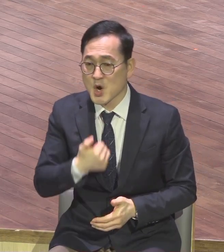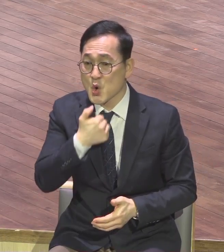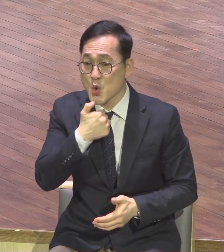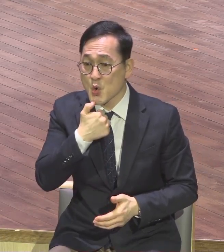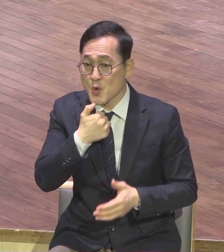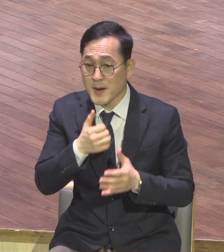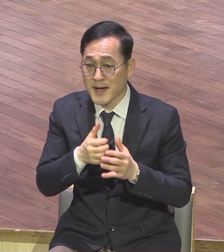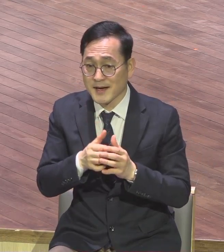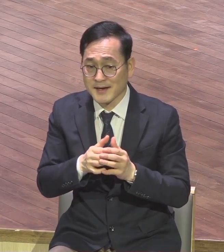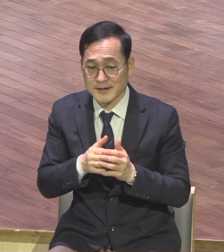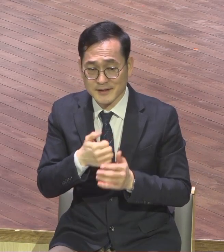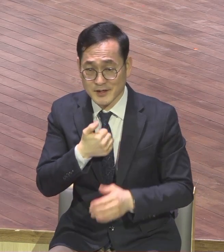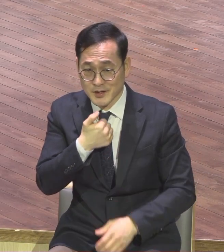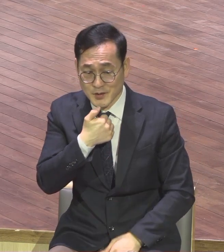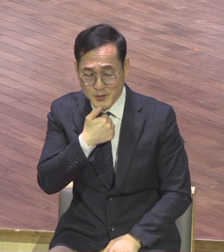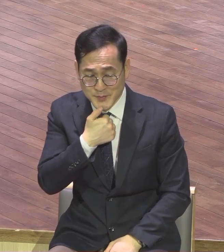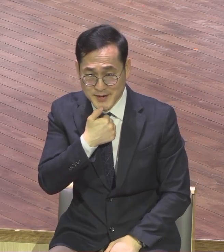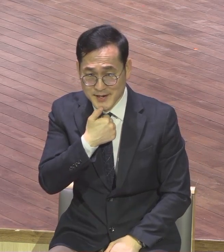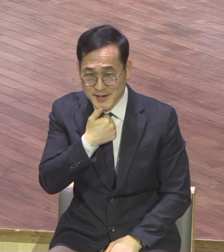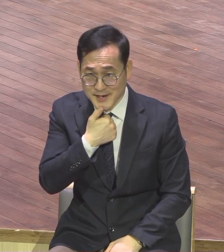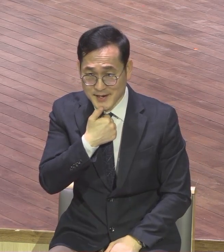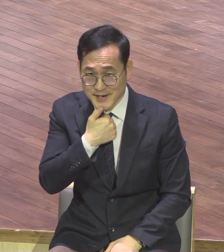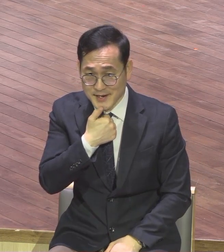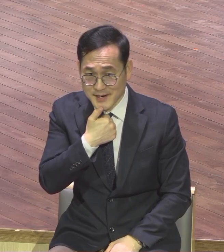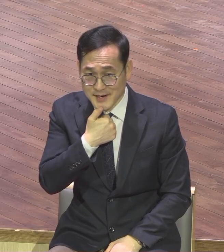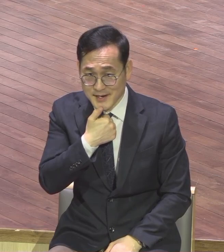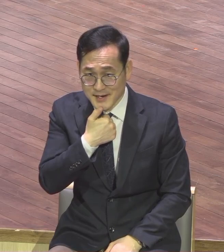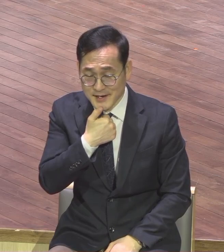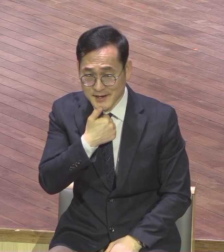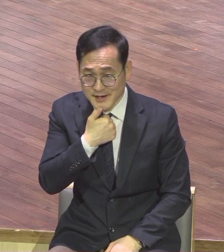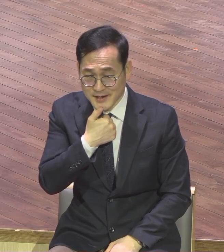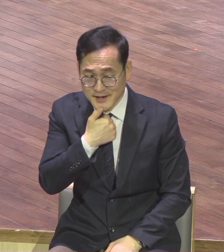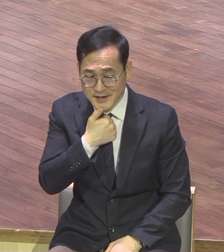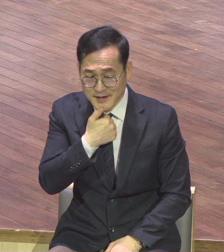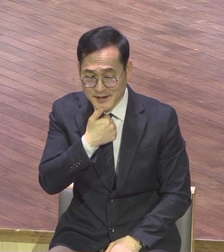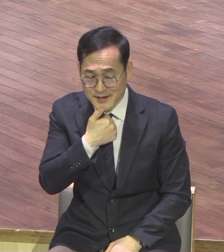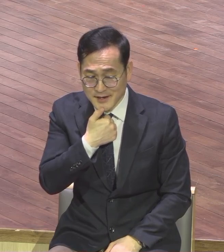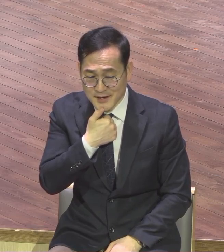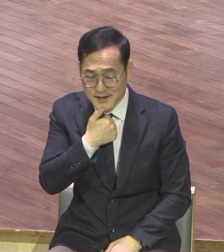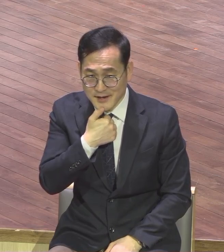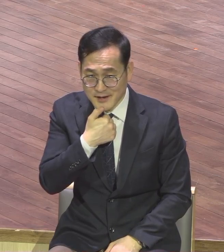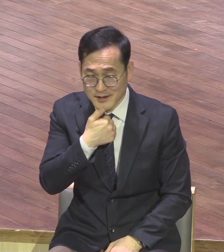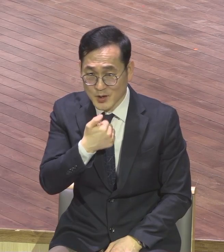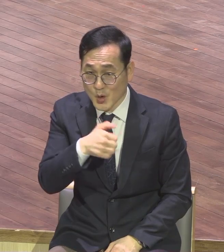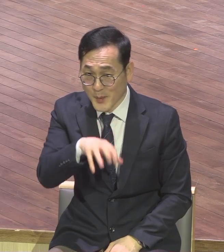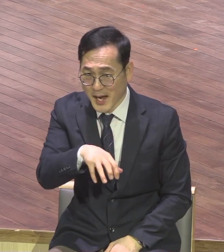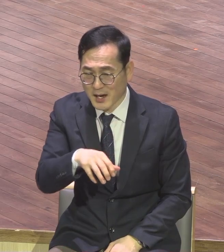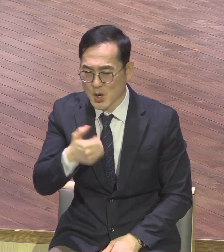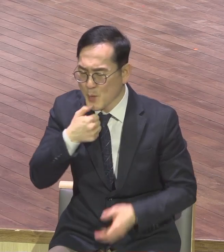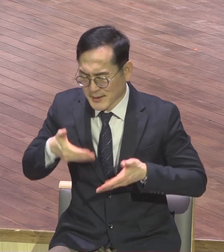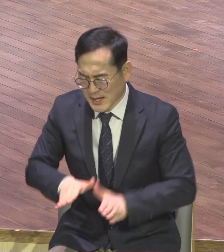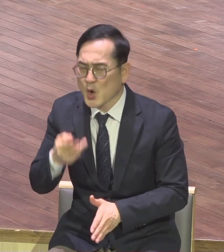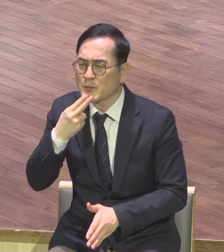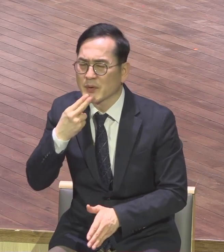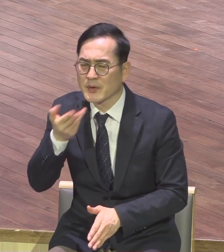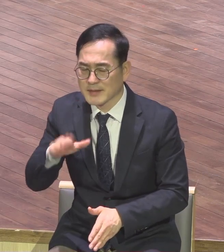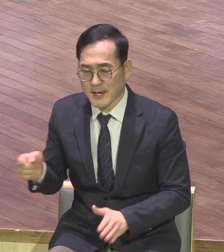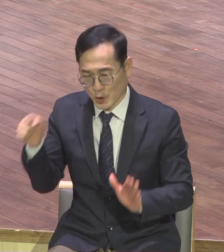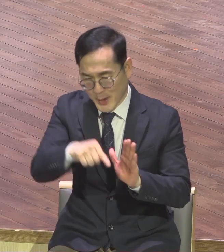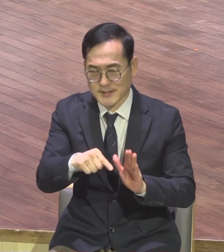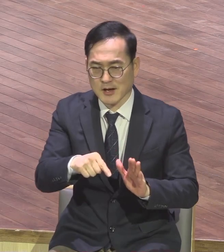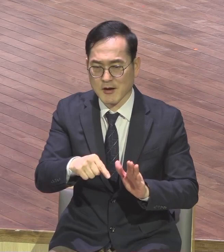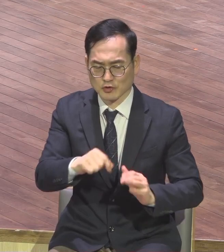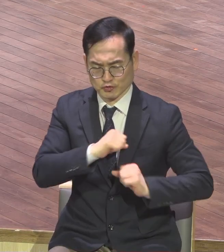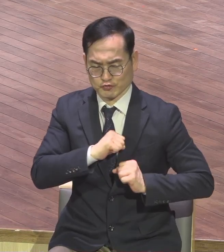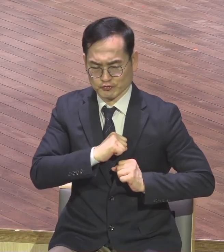태어나지는 않았었지만은 장기간 군대에서 그렇게 근무를 했다든가 또 많은 돈을 벌어가